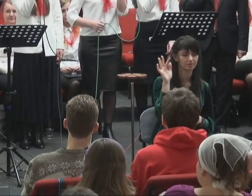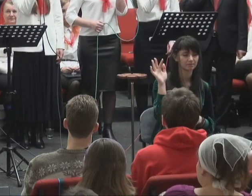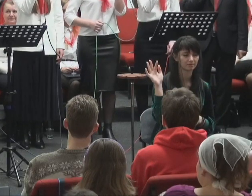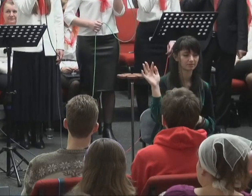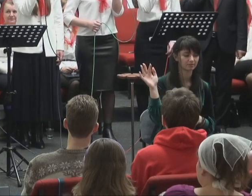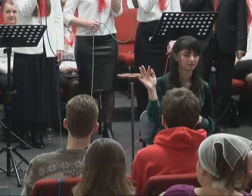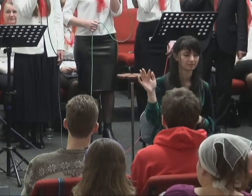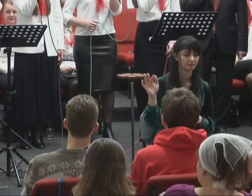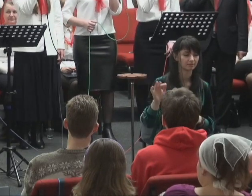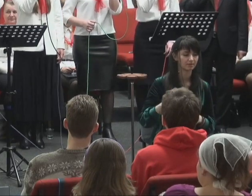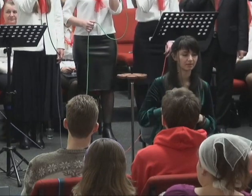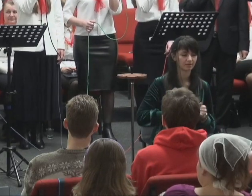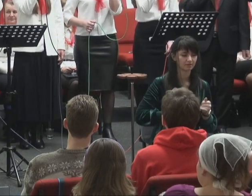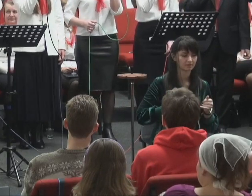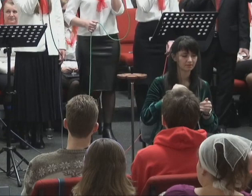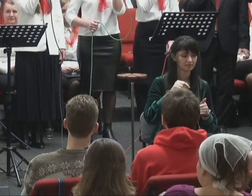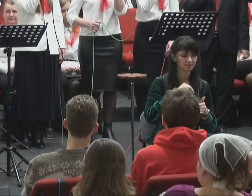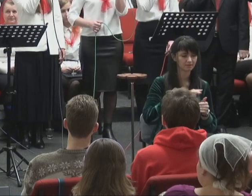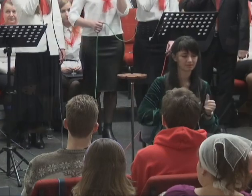вигукуйте землі глибини,